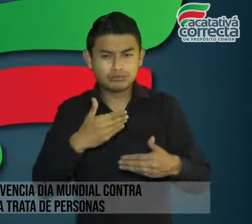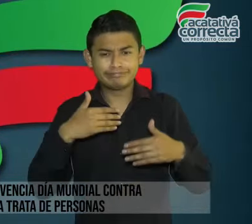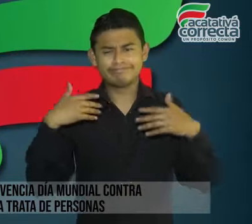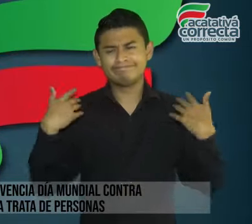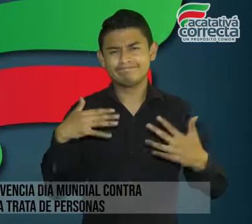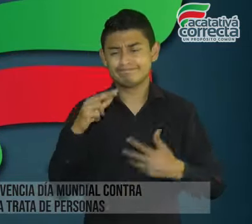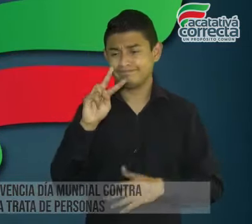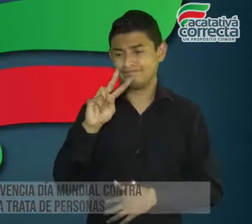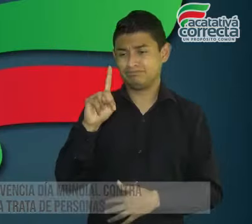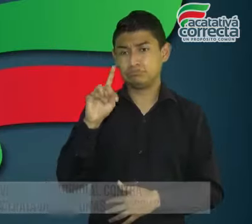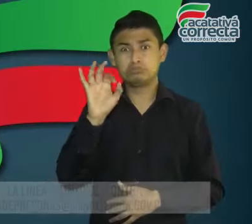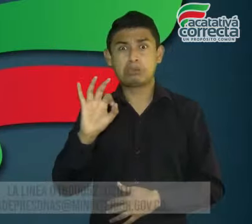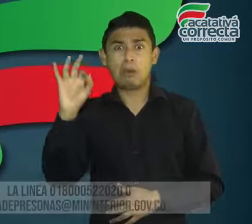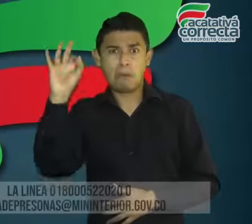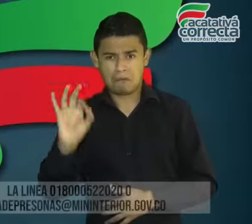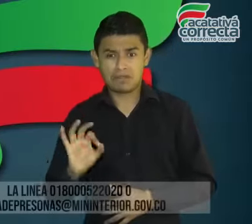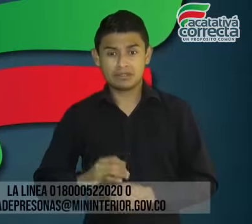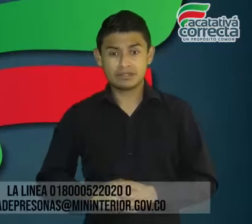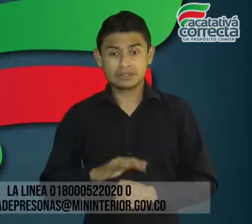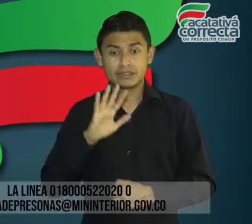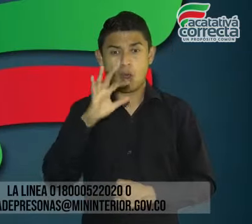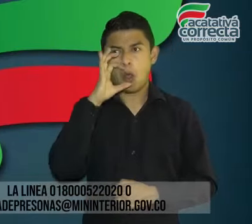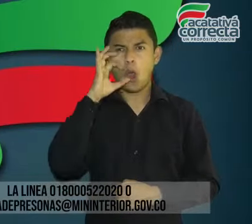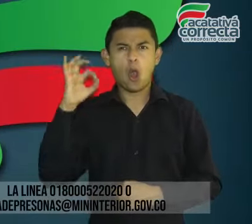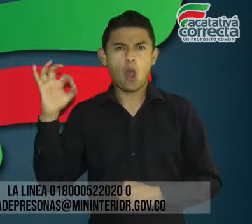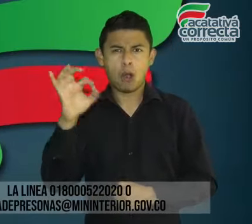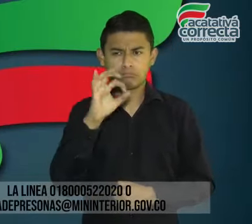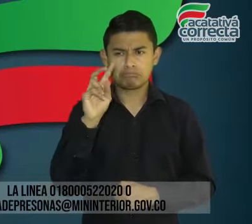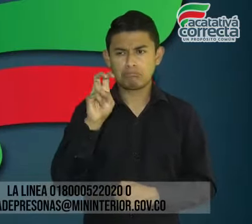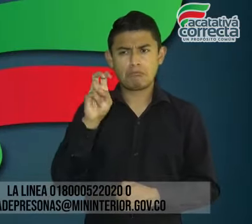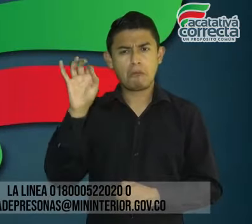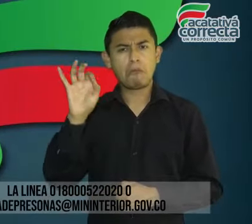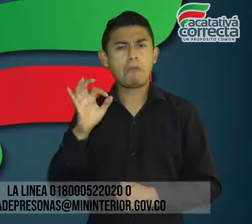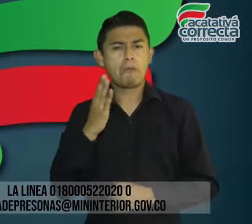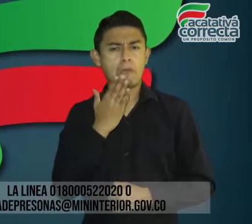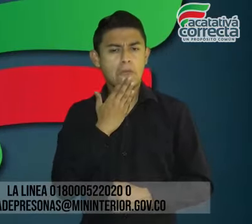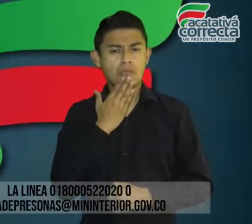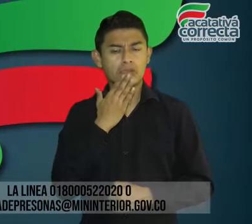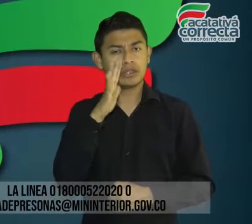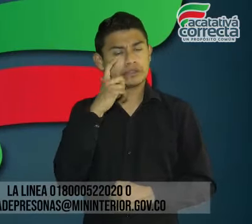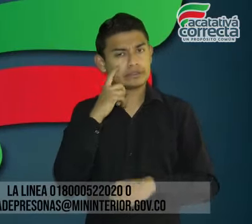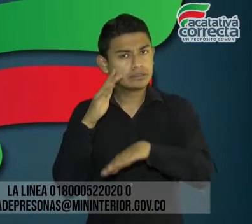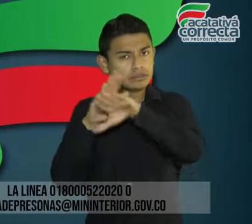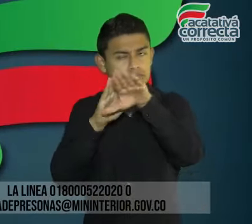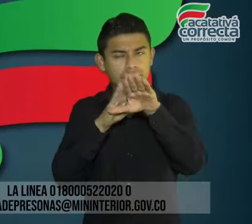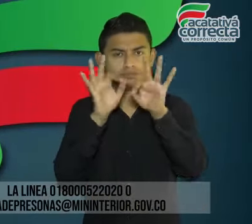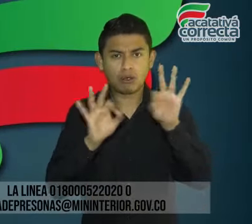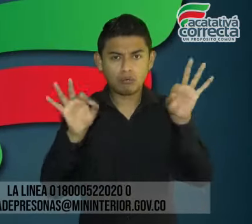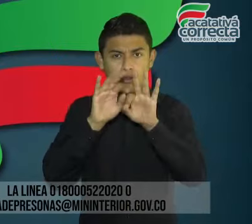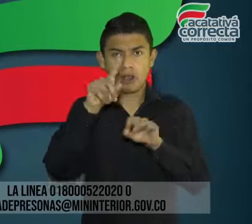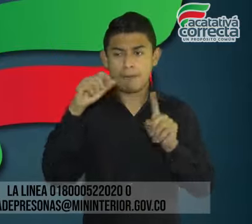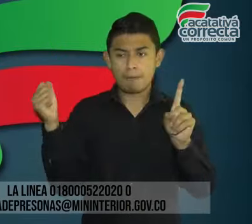estos casos a la línea 018-052-2020 o al correo electrónico